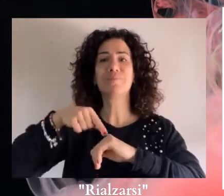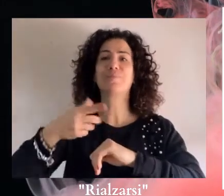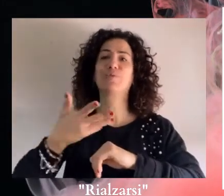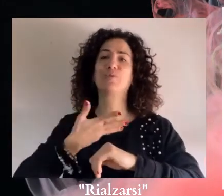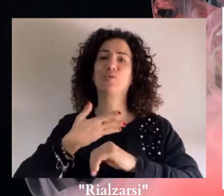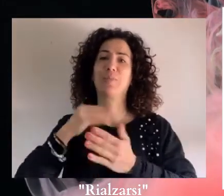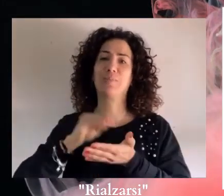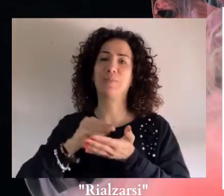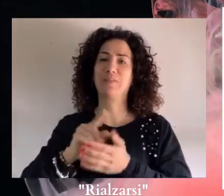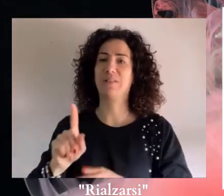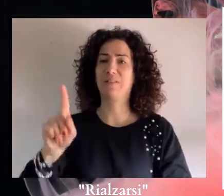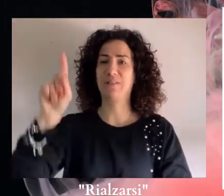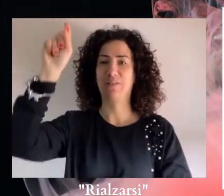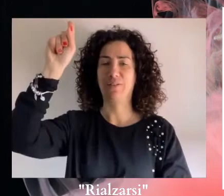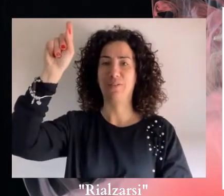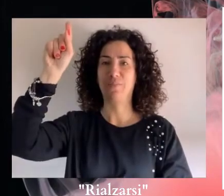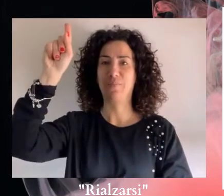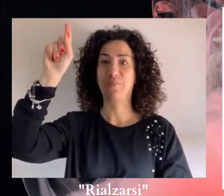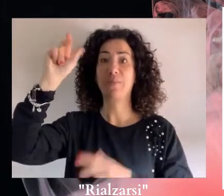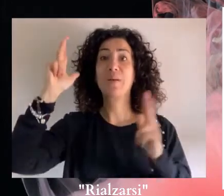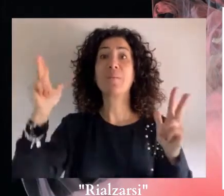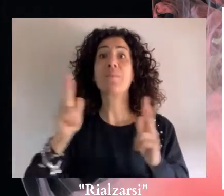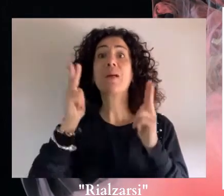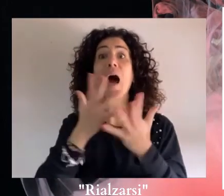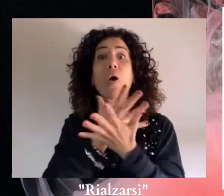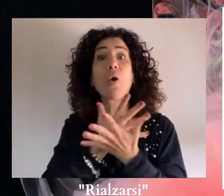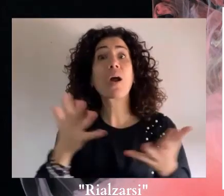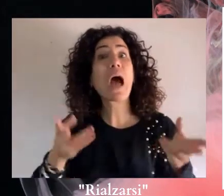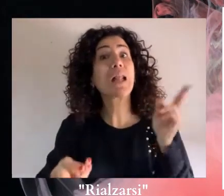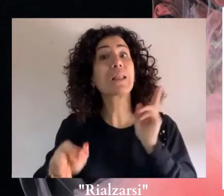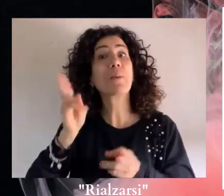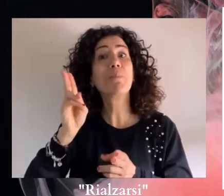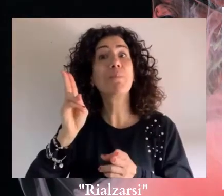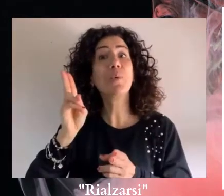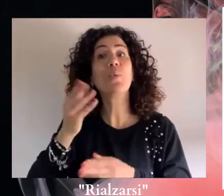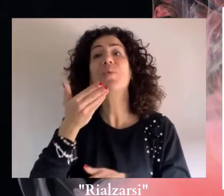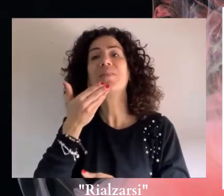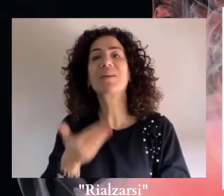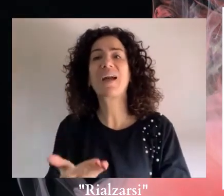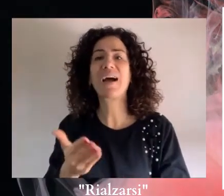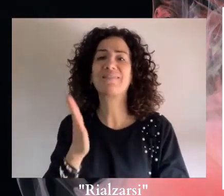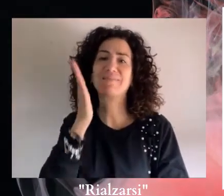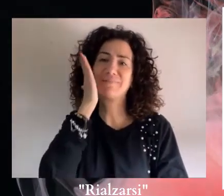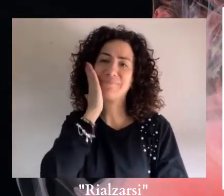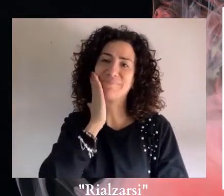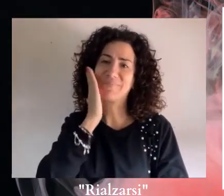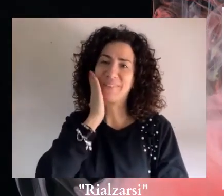È la tenerezza a realizzare il miracolo più grande.